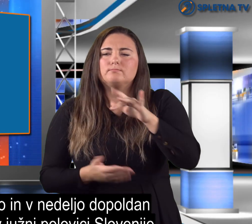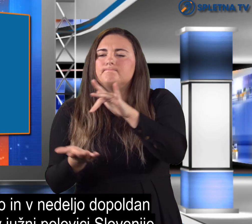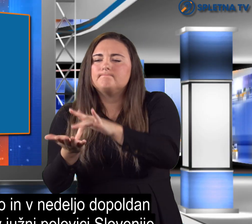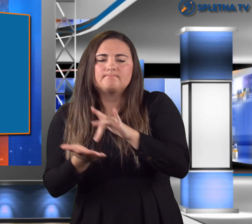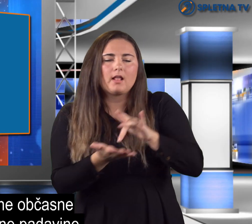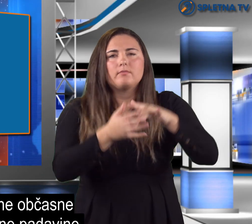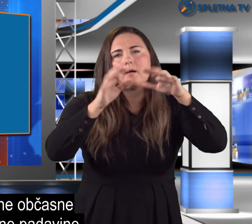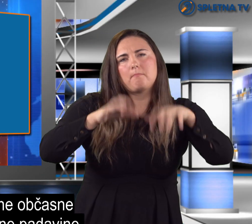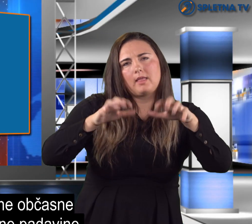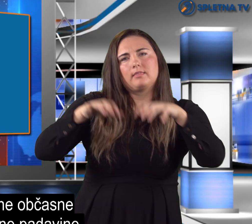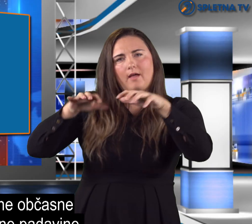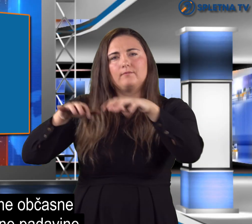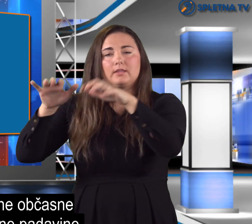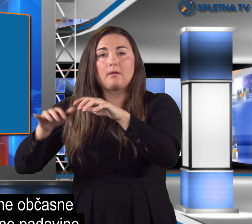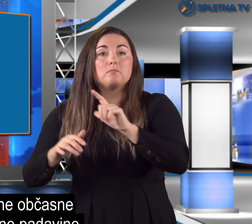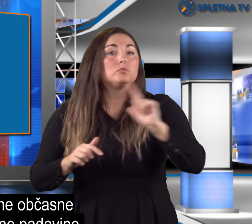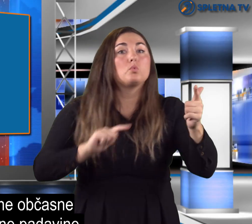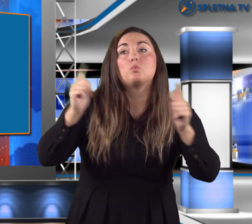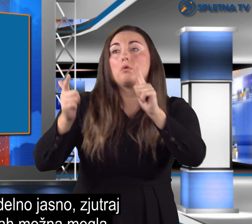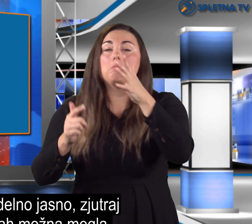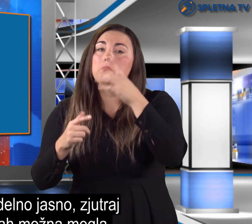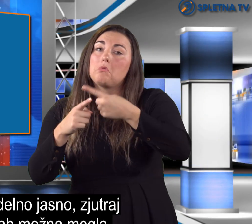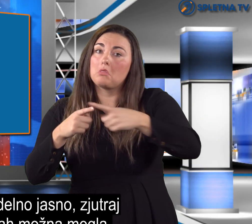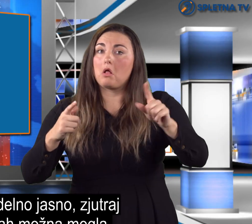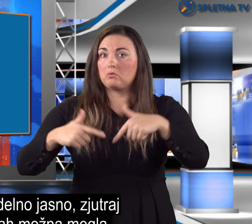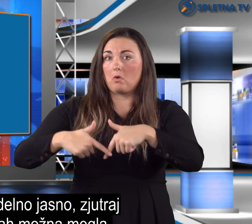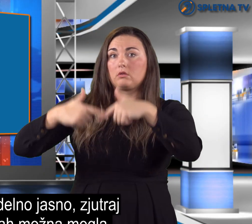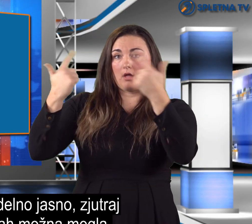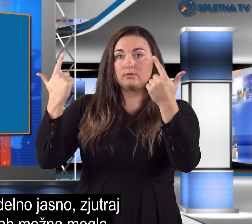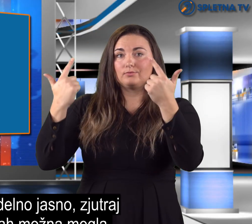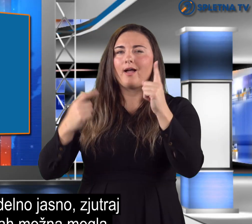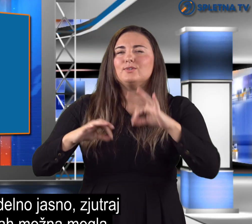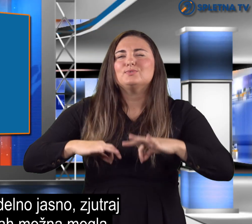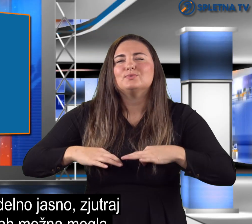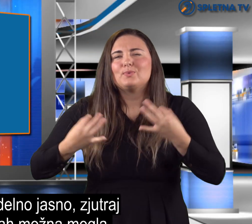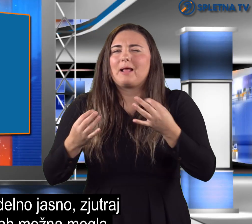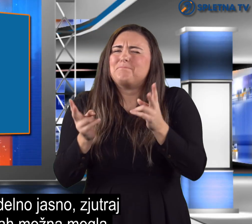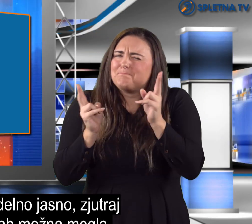padavine. Drugod bo delno jasno, zjutraj je po nižinah možna megla.